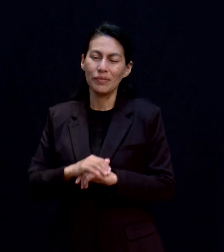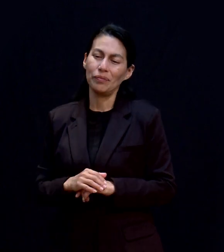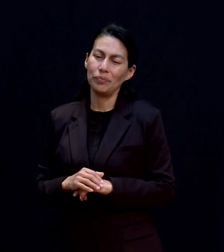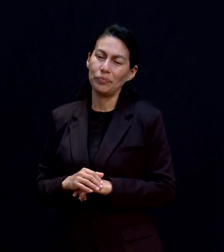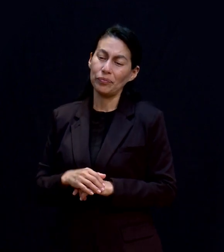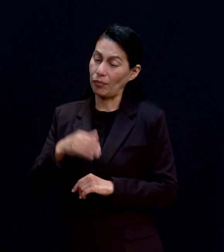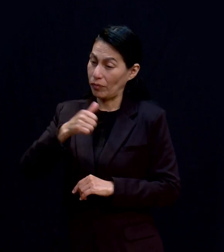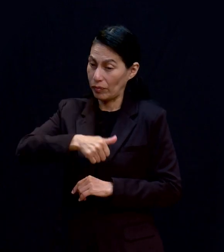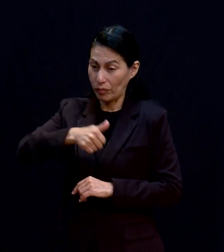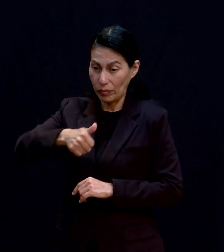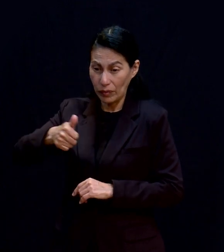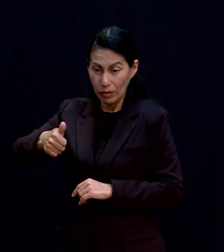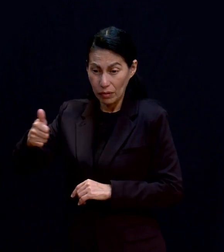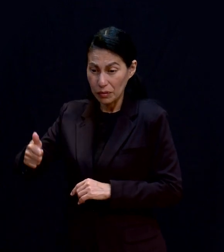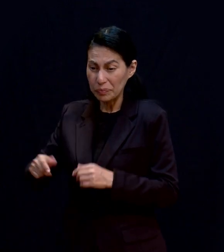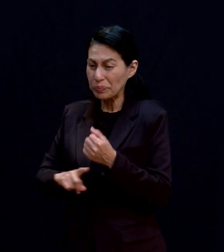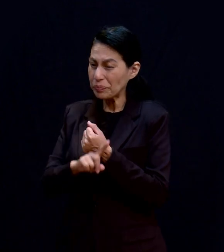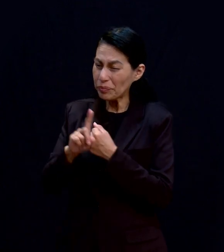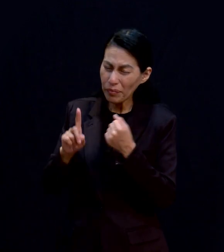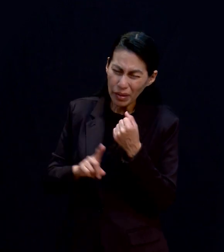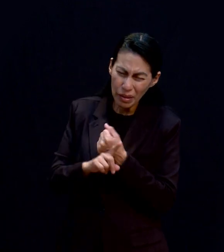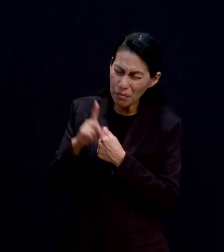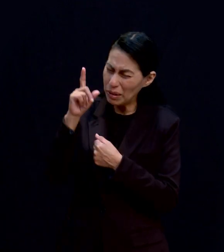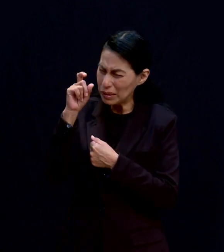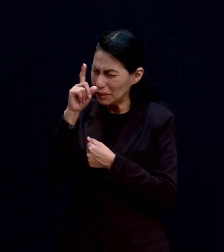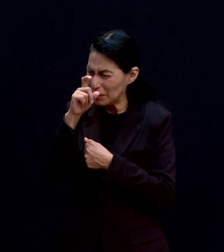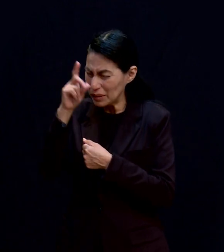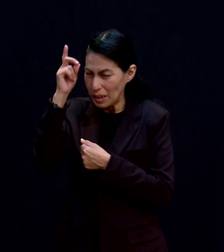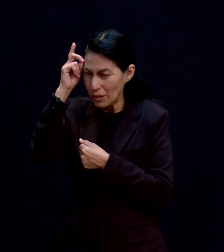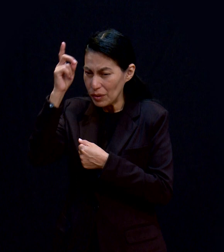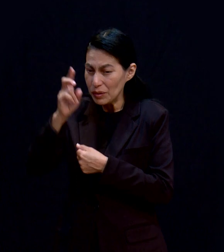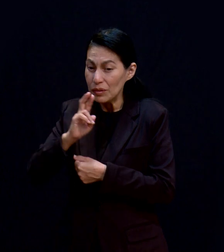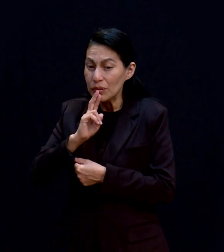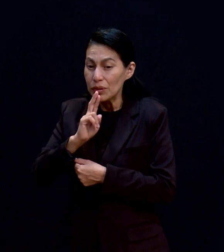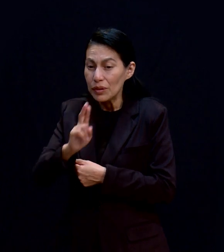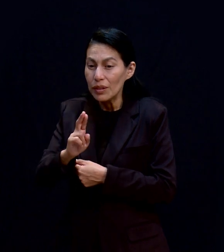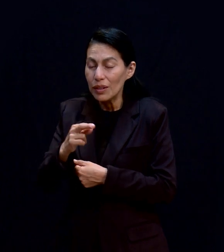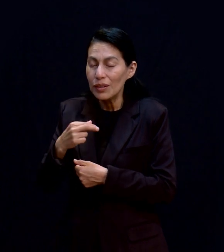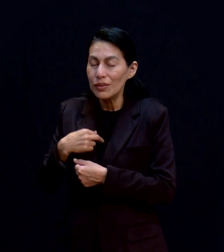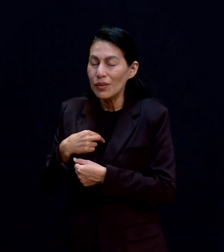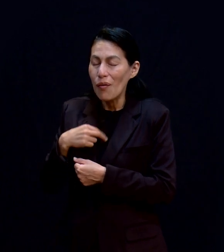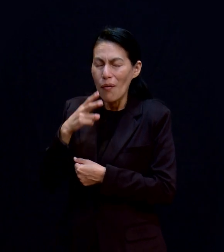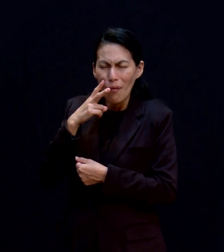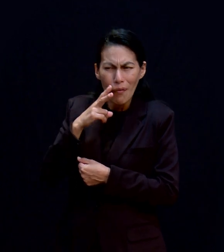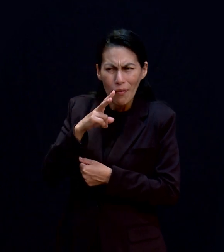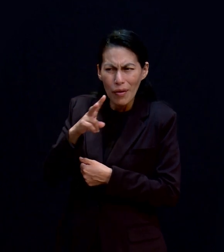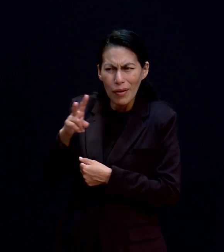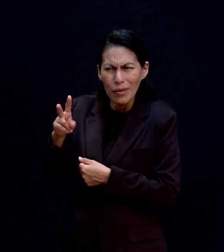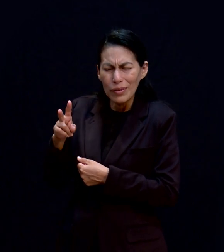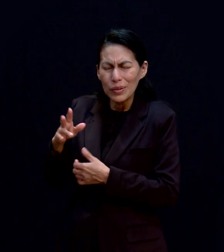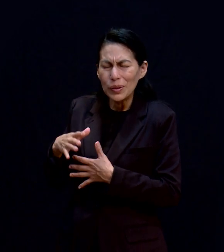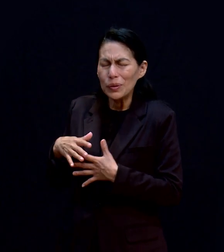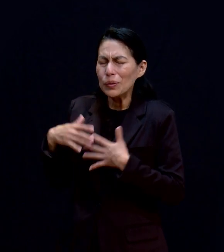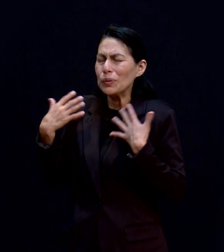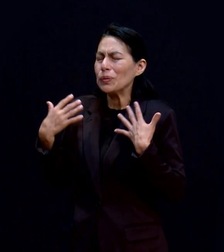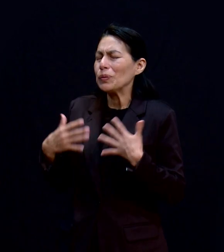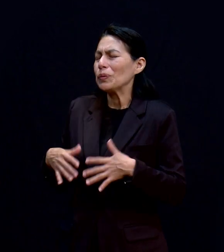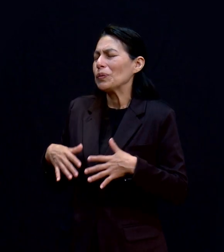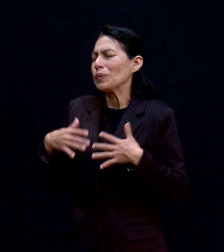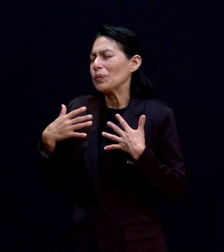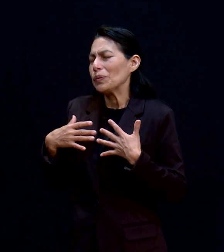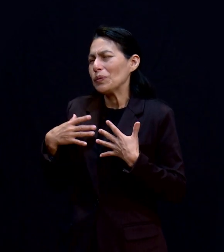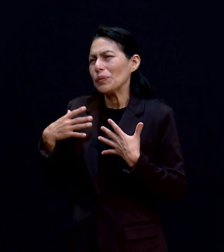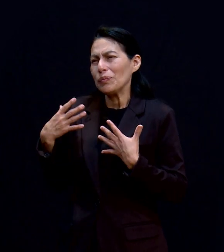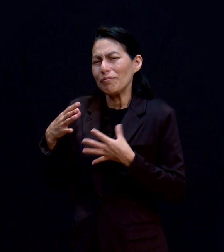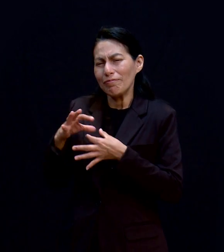y tiene salidas a cada uno de sus problemas es algo que a mí me alimenta cada día